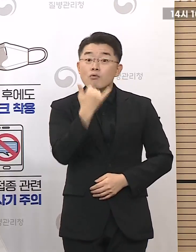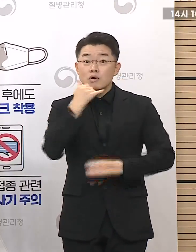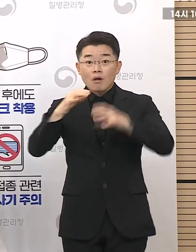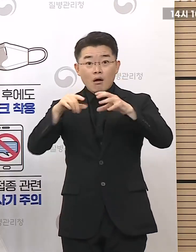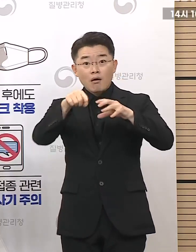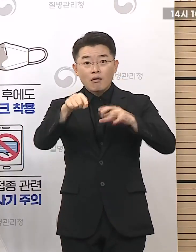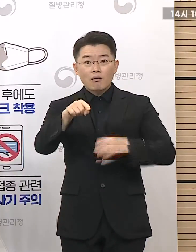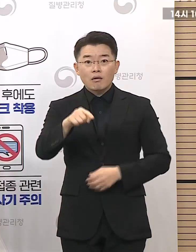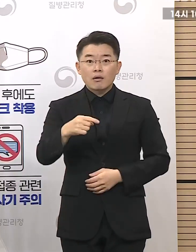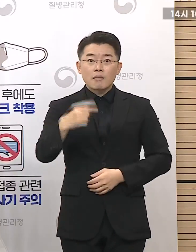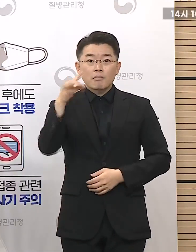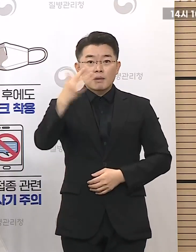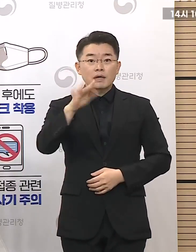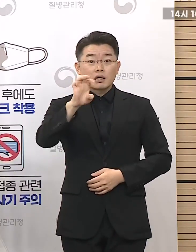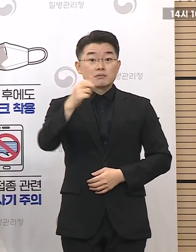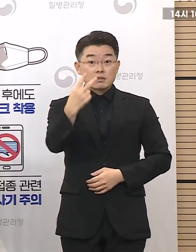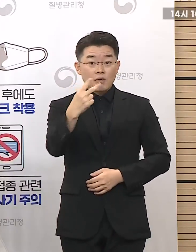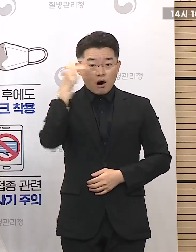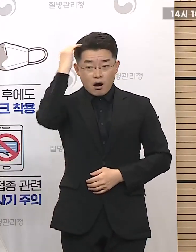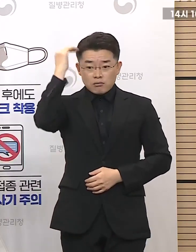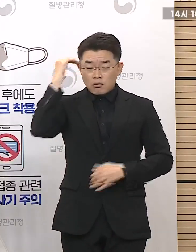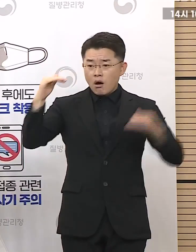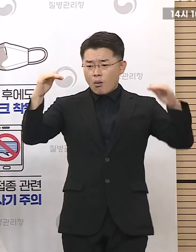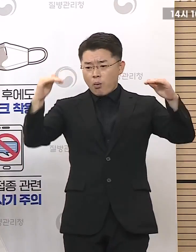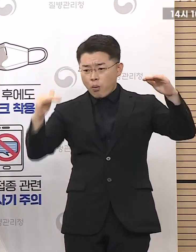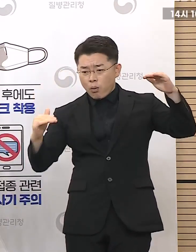독일은 842명입니다.